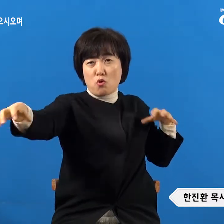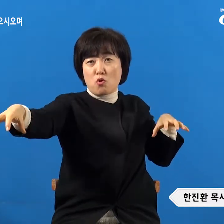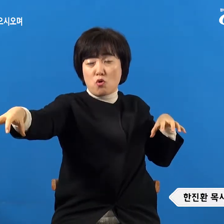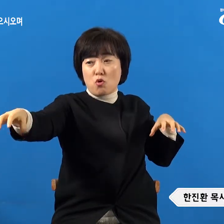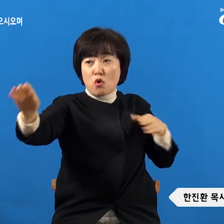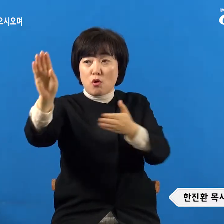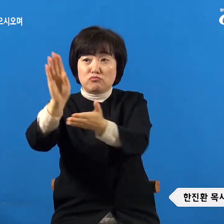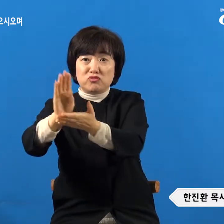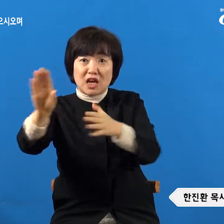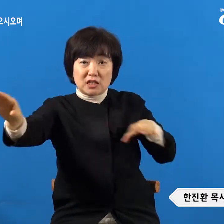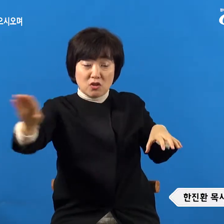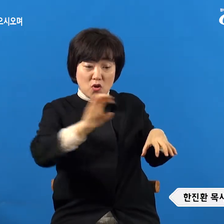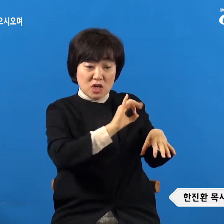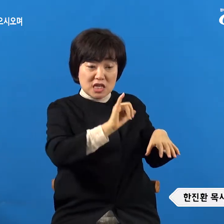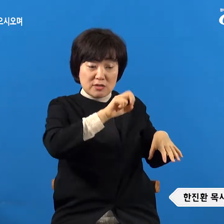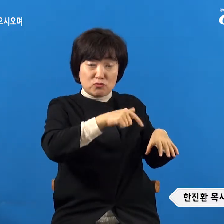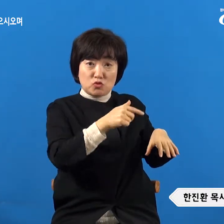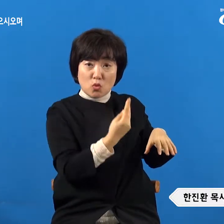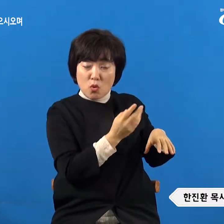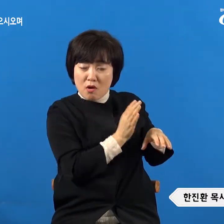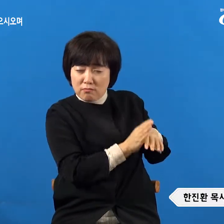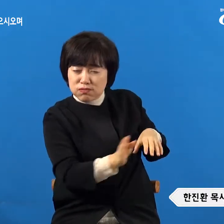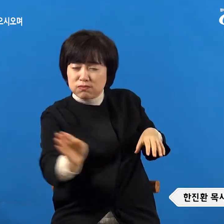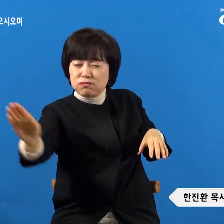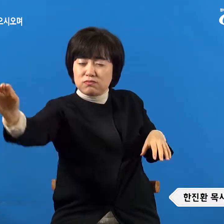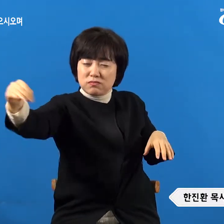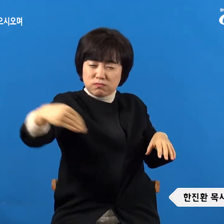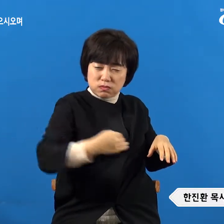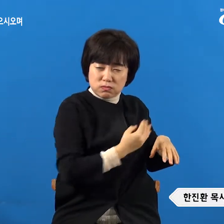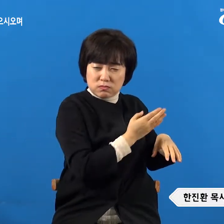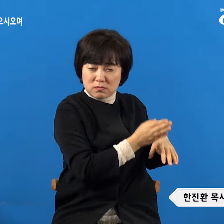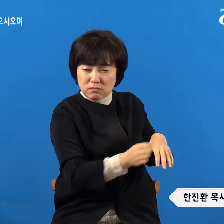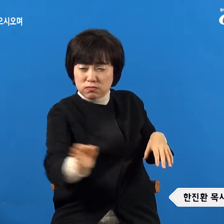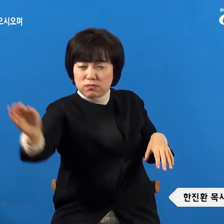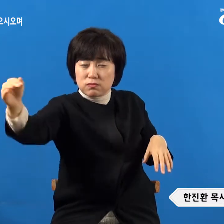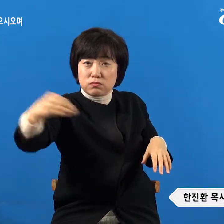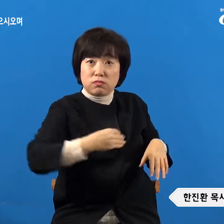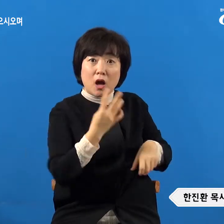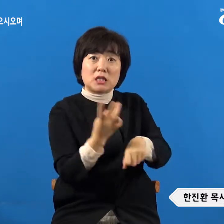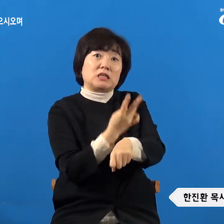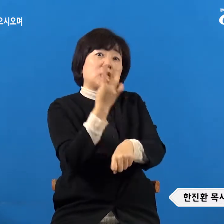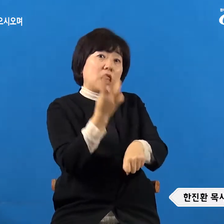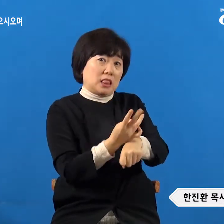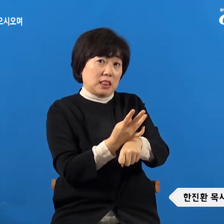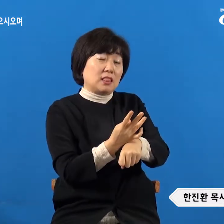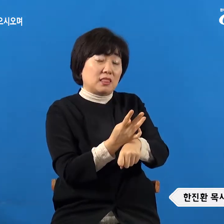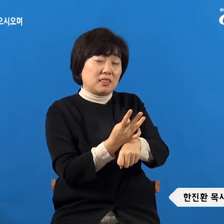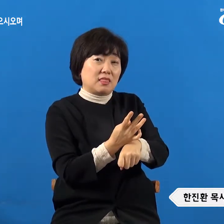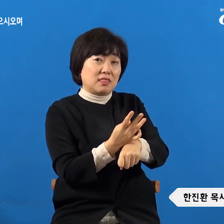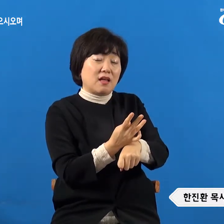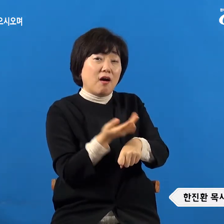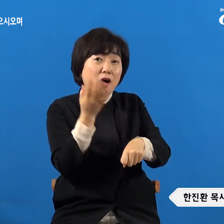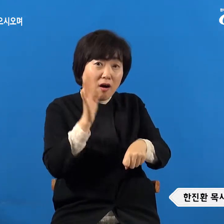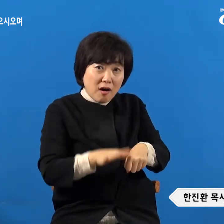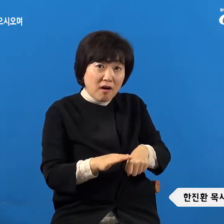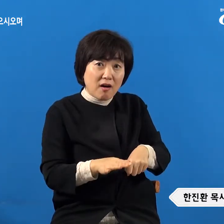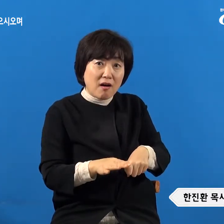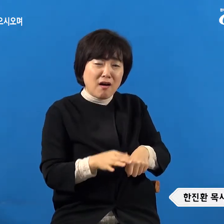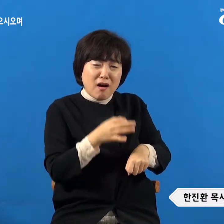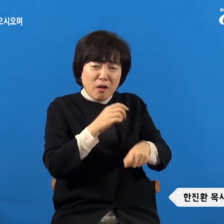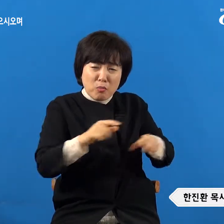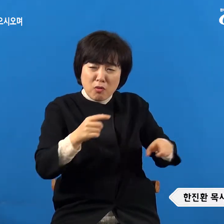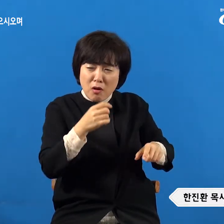그 분당에서 이문동까지 차로 왕복 한 3시간은 좋게 걸릴 거리인데 보통 사람도